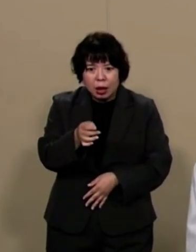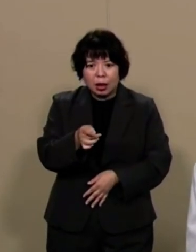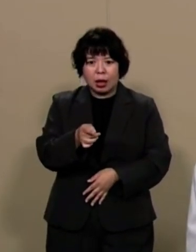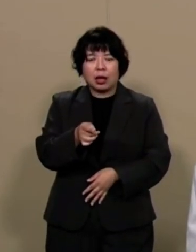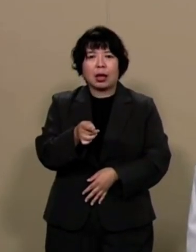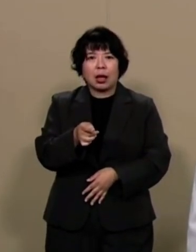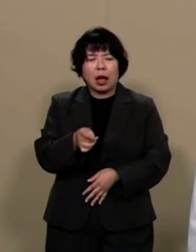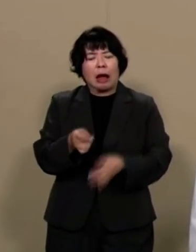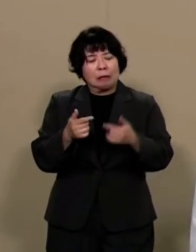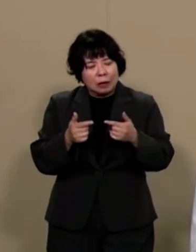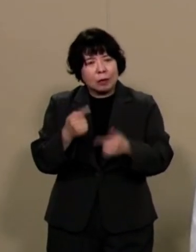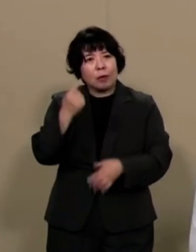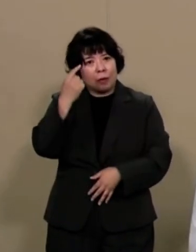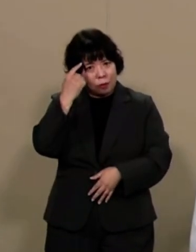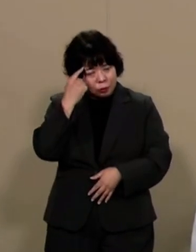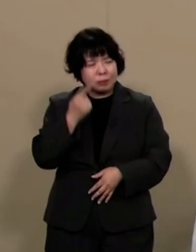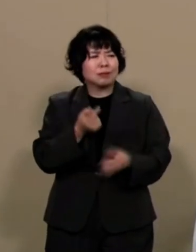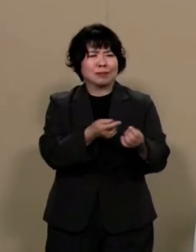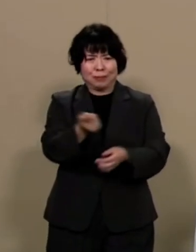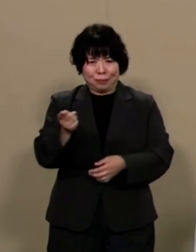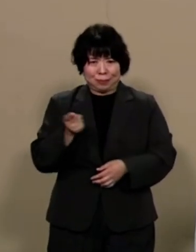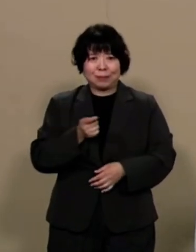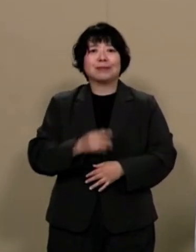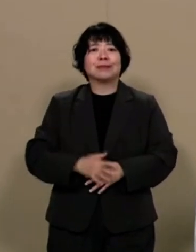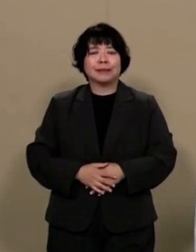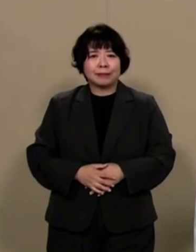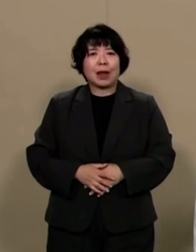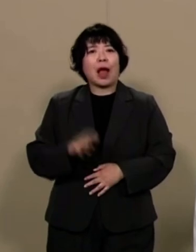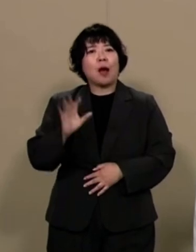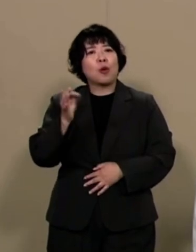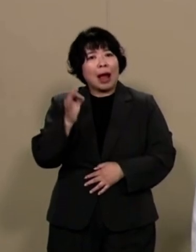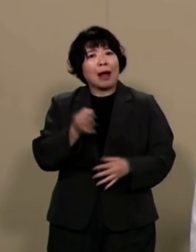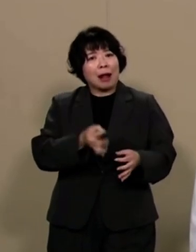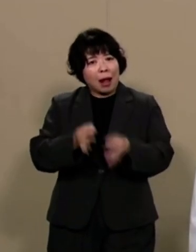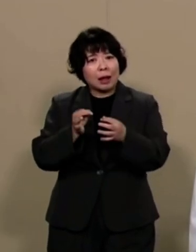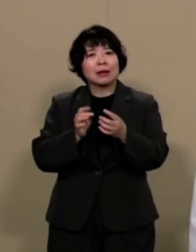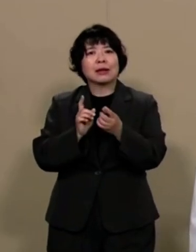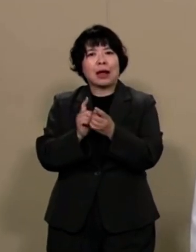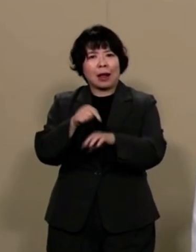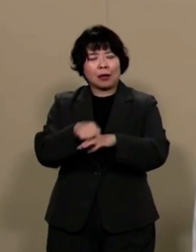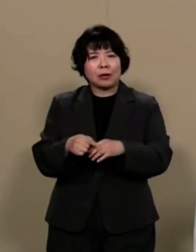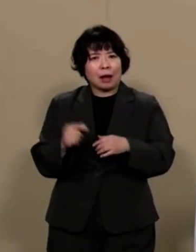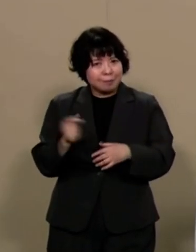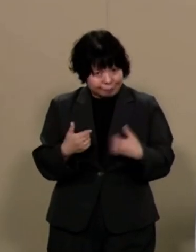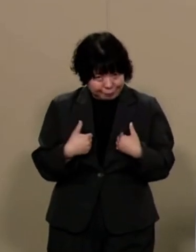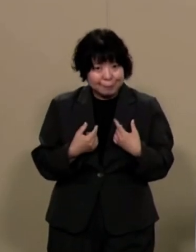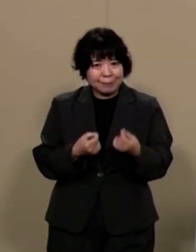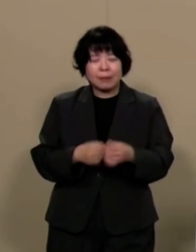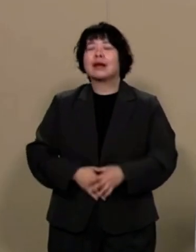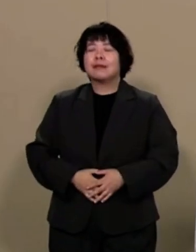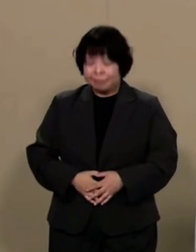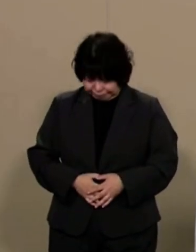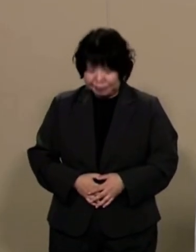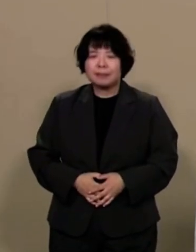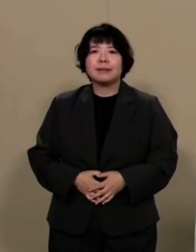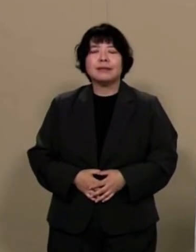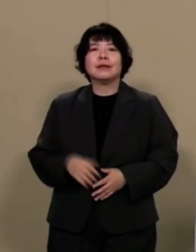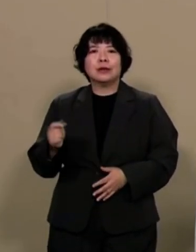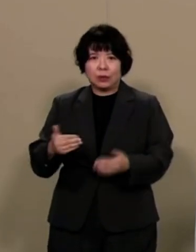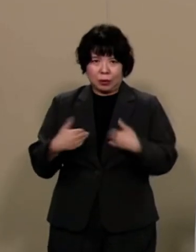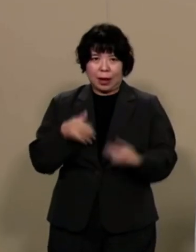んと多くの人が思ってます物価高対策が急務ですねはい急がなければなりませ